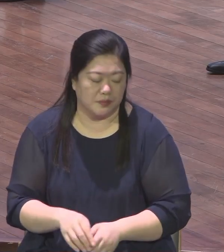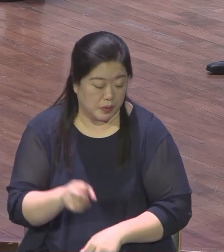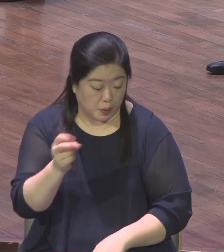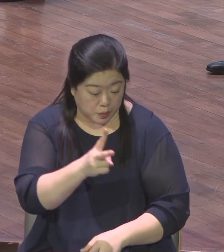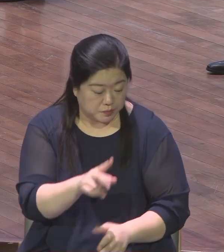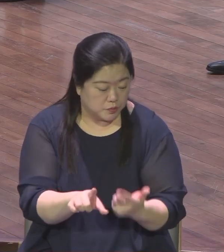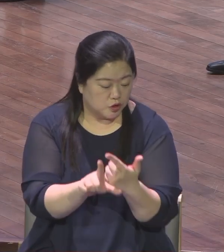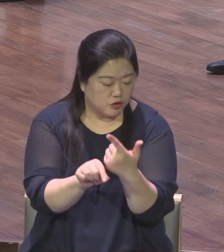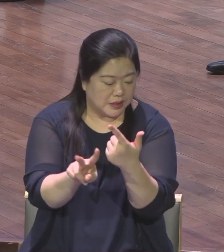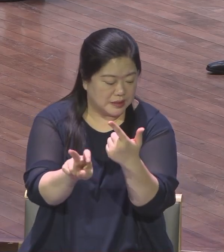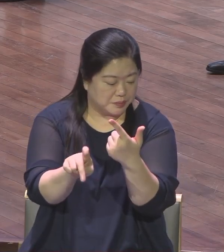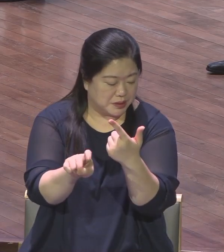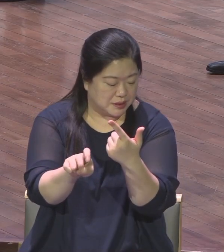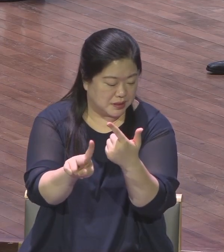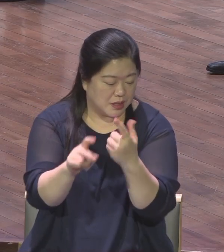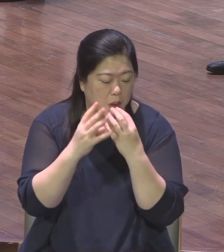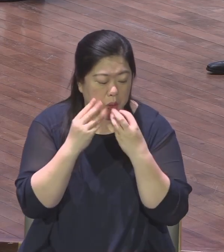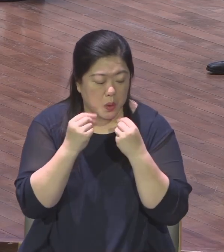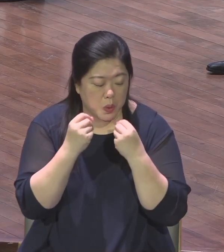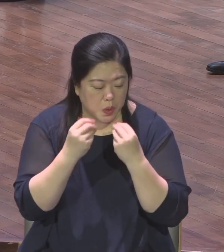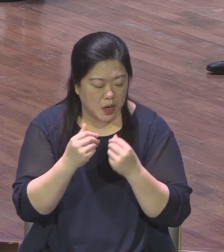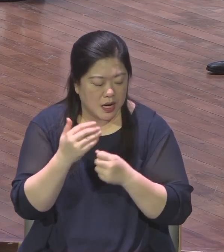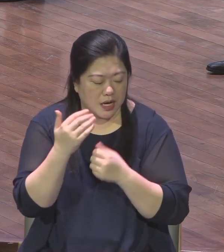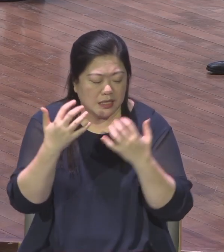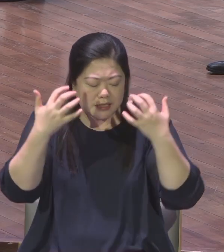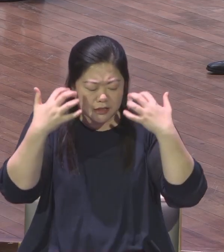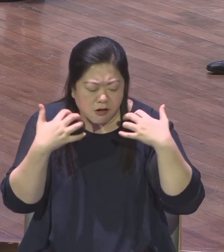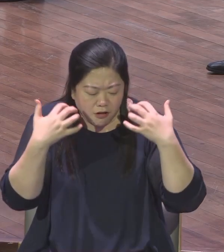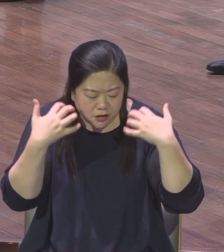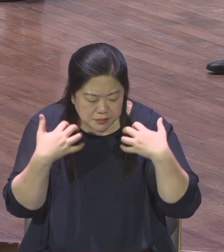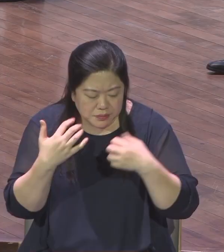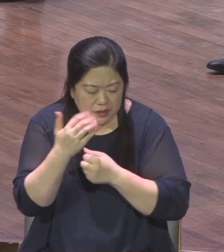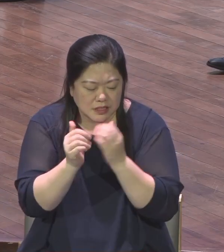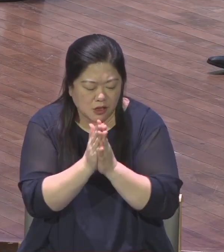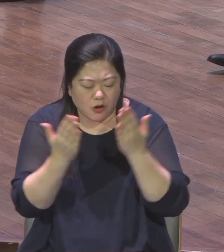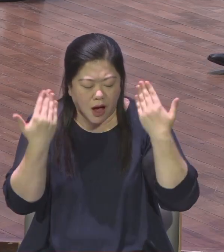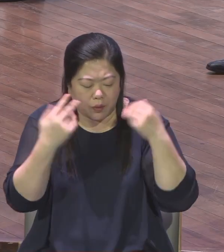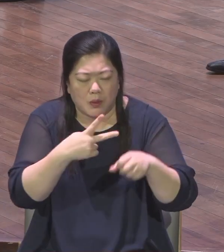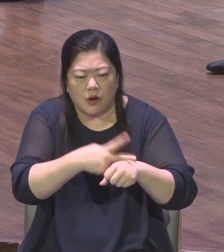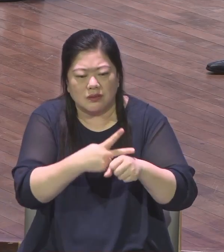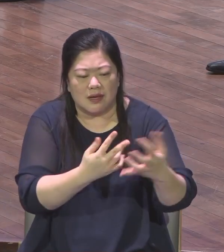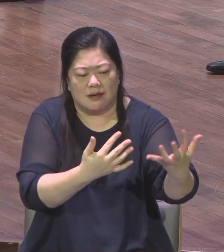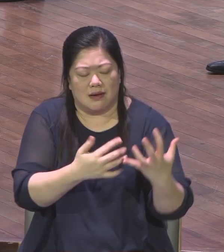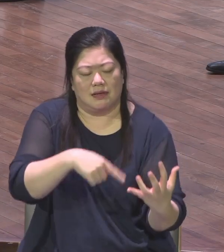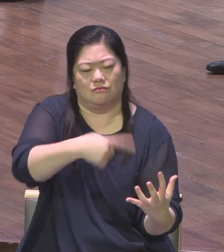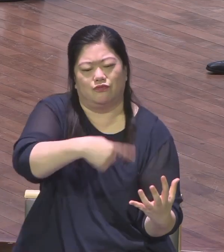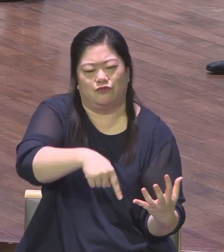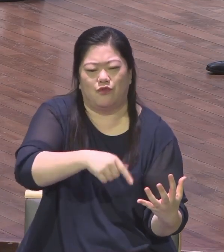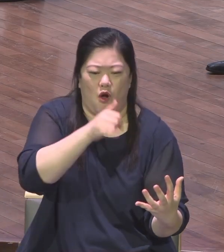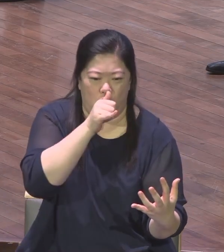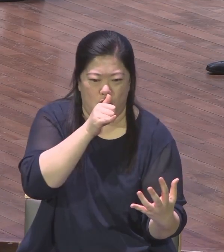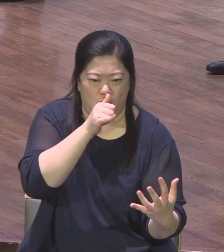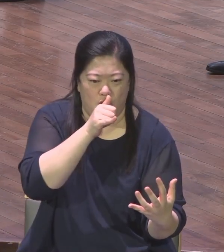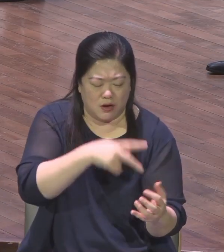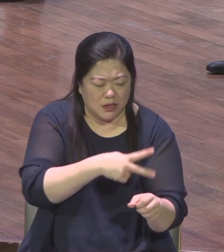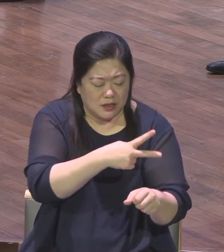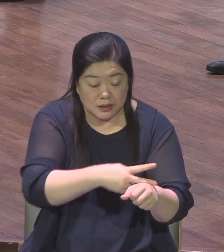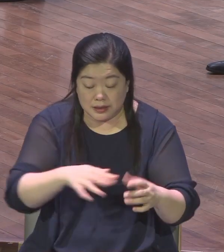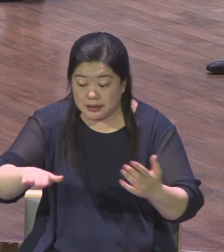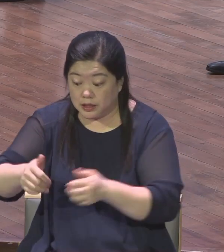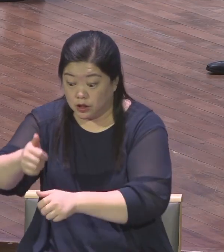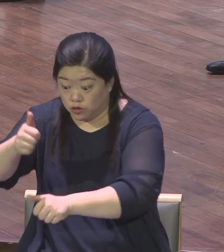교사 강습회 6월 20일 이제 토요일에 있는데 총회 주간 여름 성경학교 교사 강습회를 통해서 정말로 다음